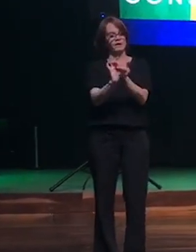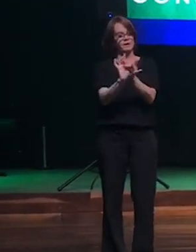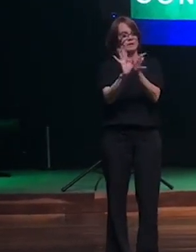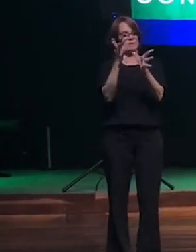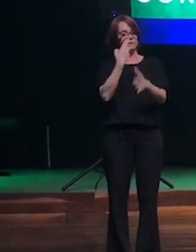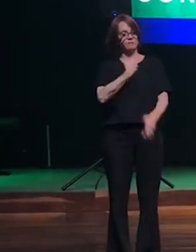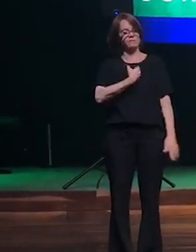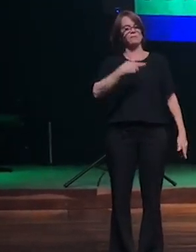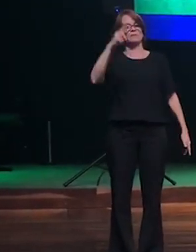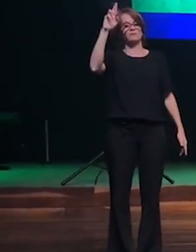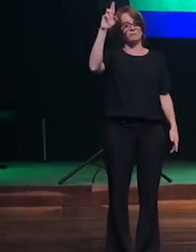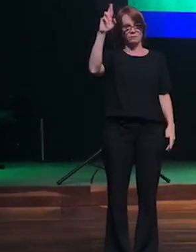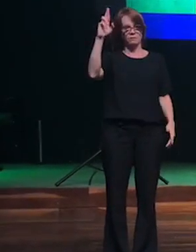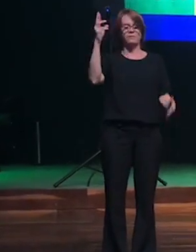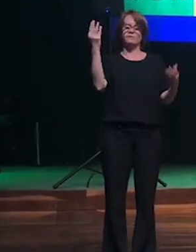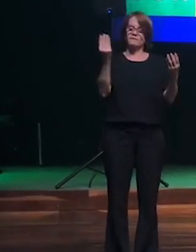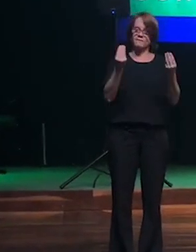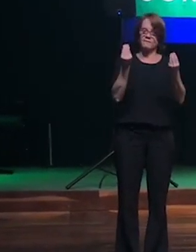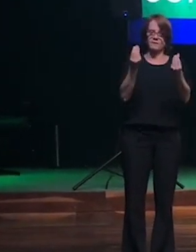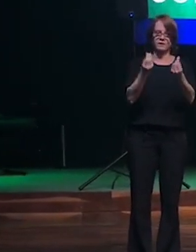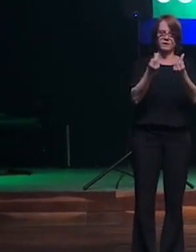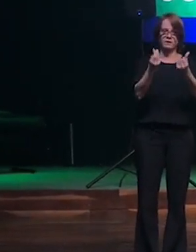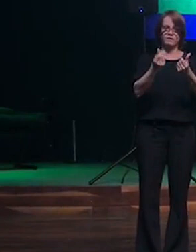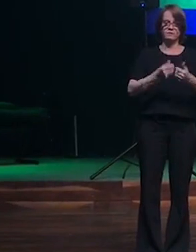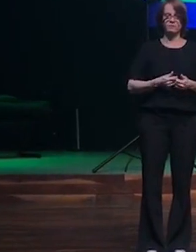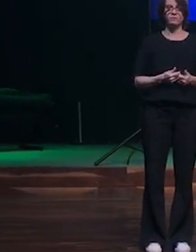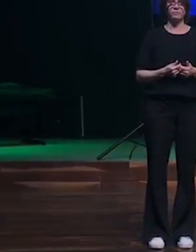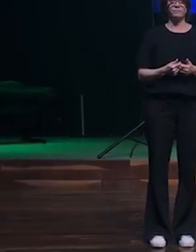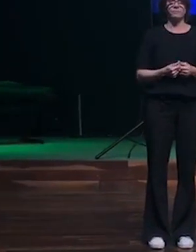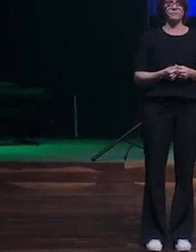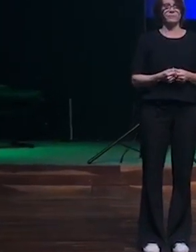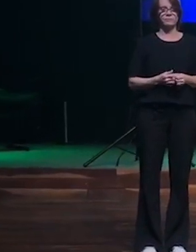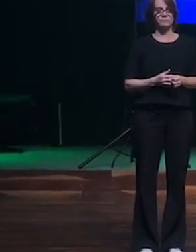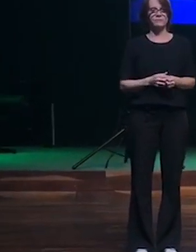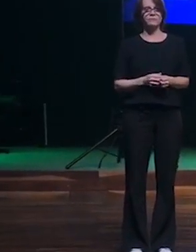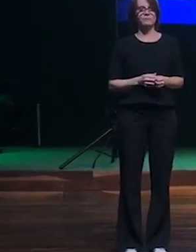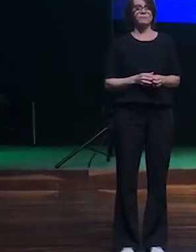liberdade religiosa está fragilizada.